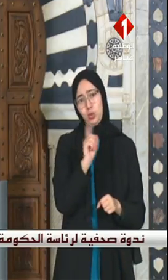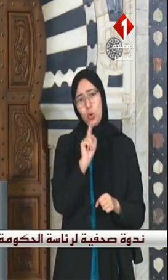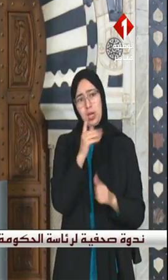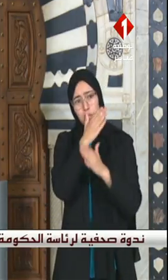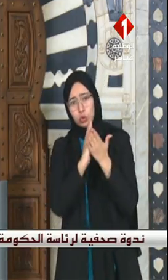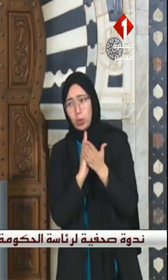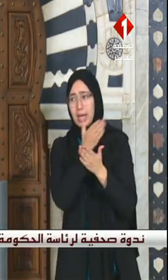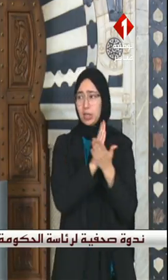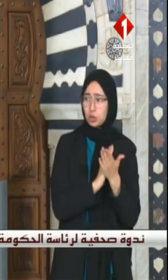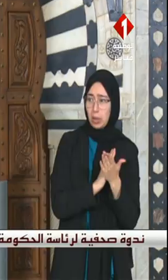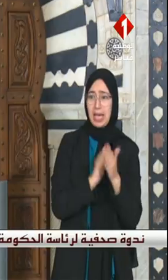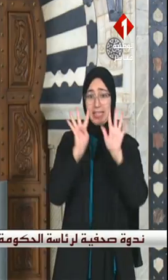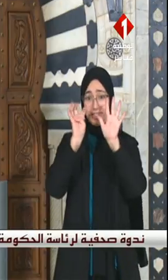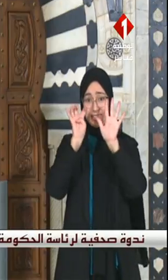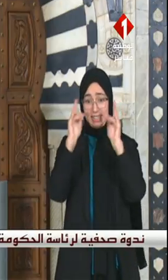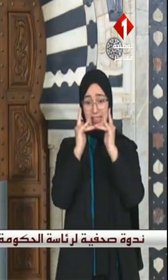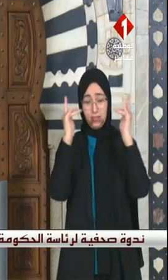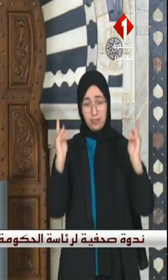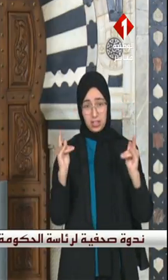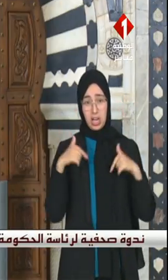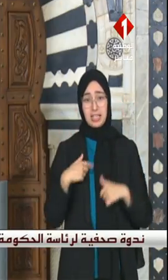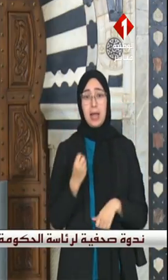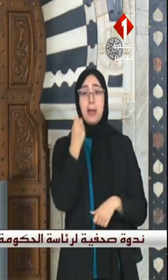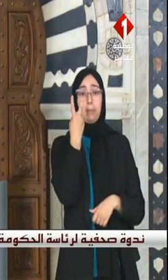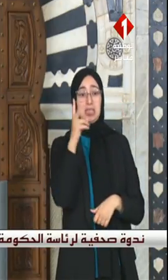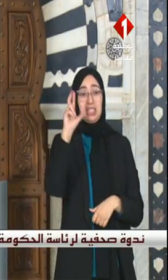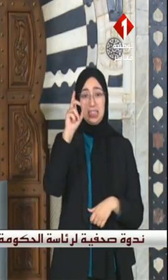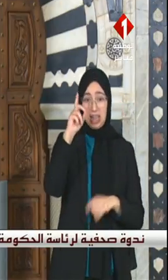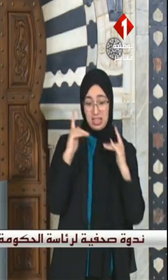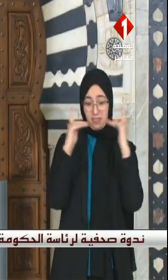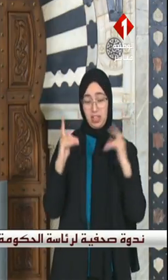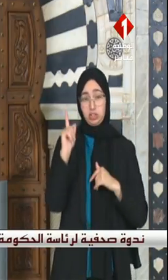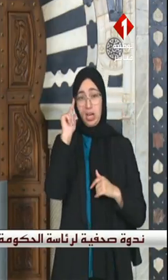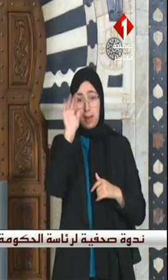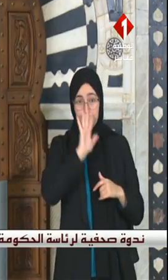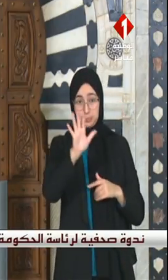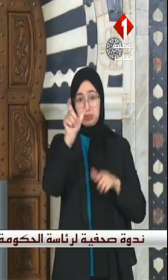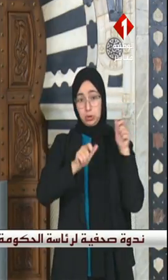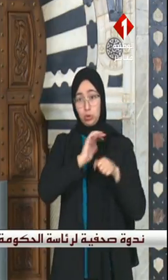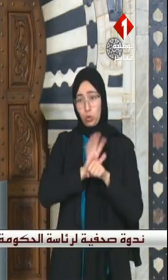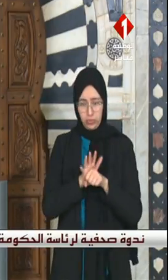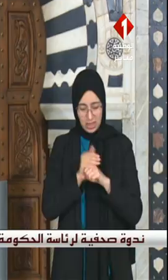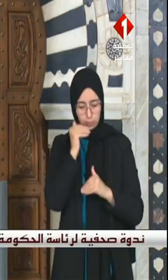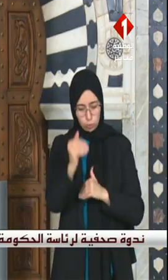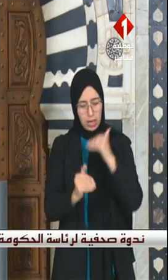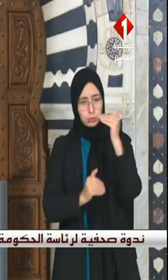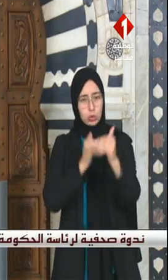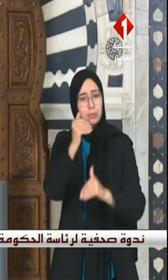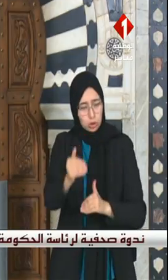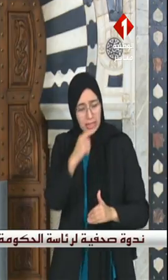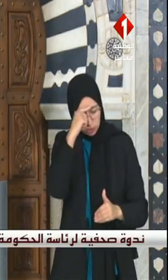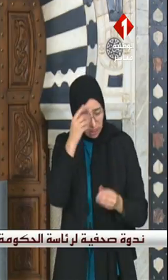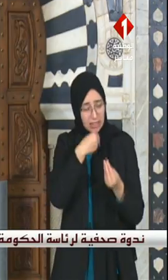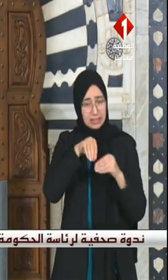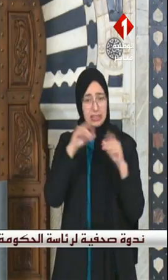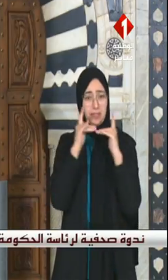كنتذكر انطلقنا من 90 سرير، حاليا وصلنا فوق 230 سرير، وهذا تطوير تدريجي. مازالة الطاقة تتطور